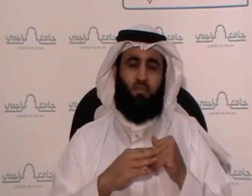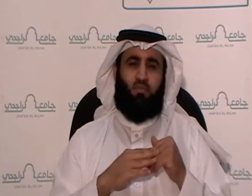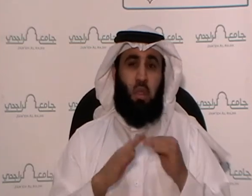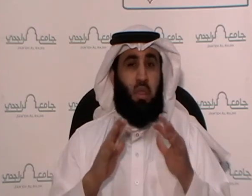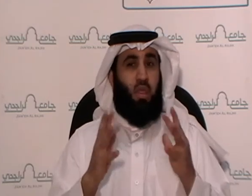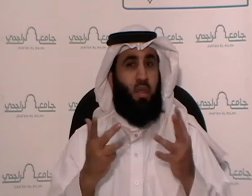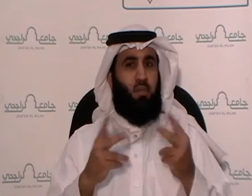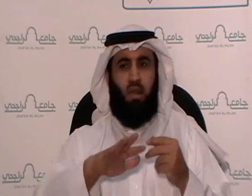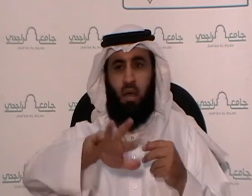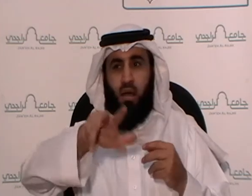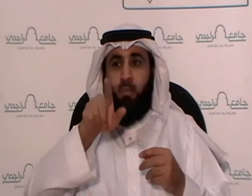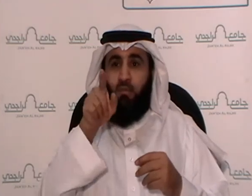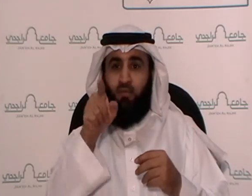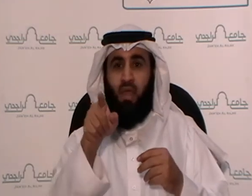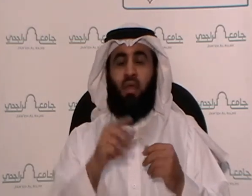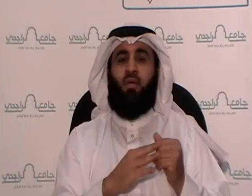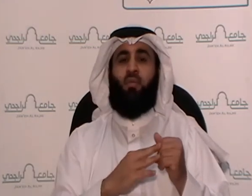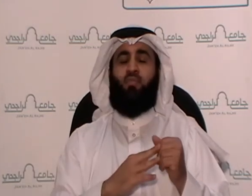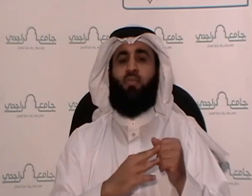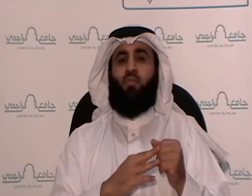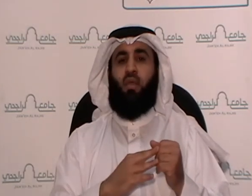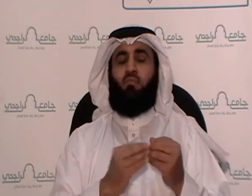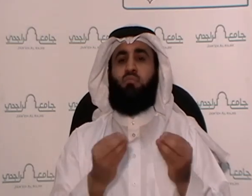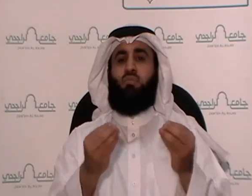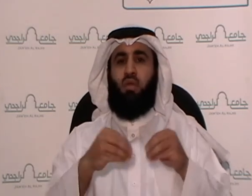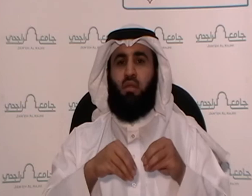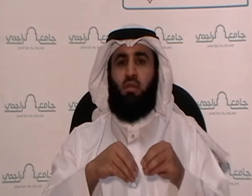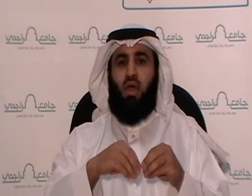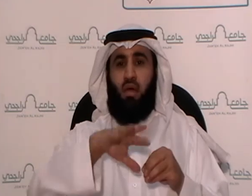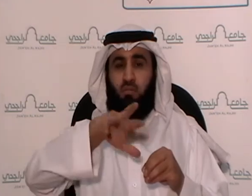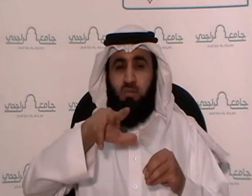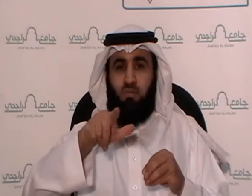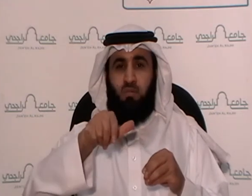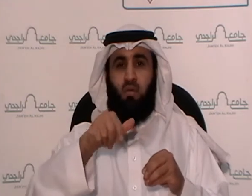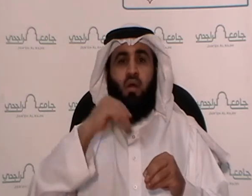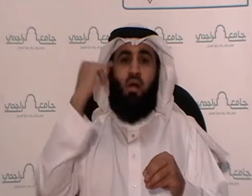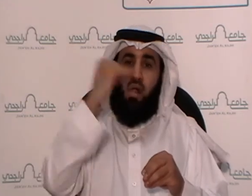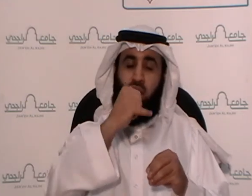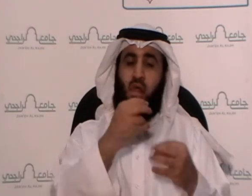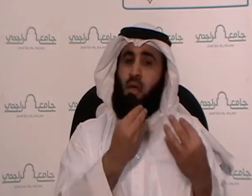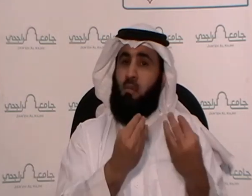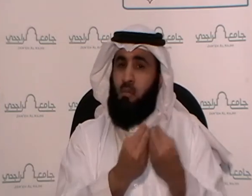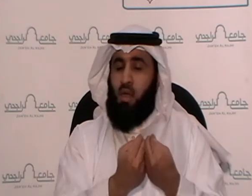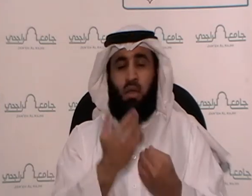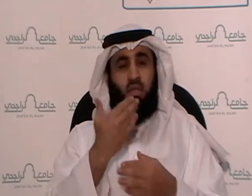جريمة السرقة إلى جريمة سفك الدماء، لأن السارق حين يأخذ